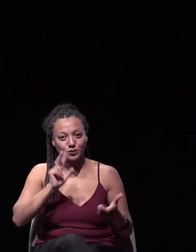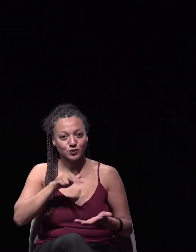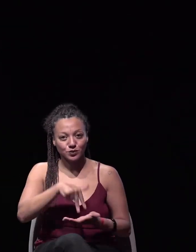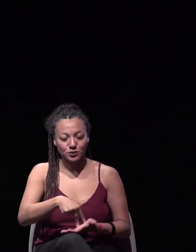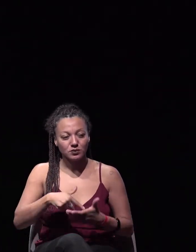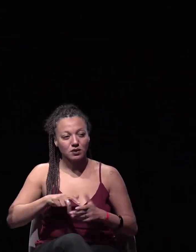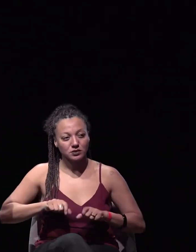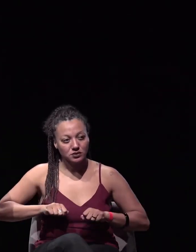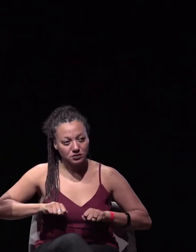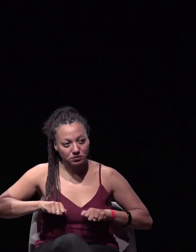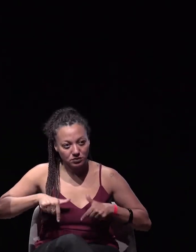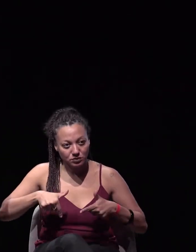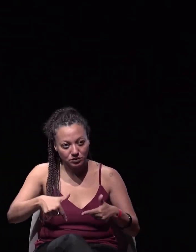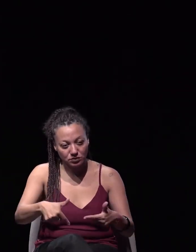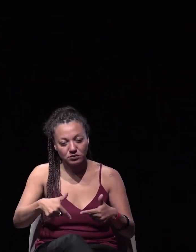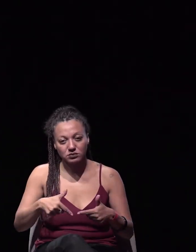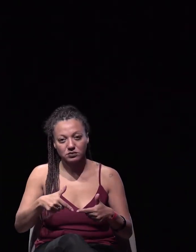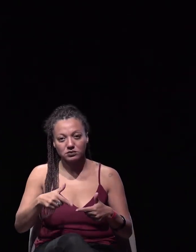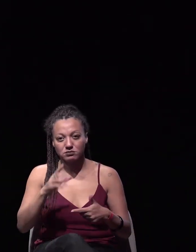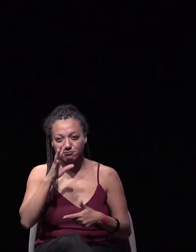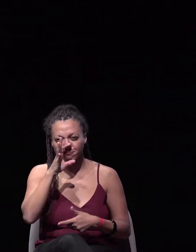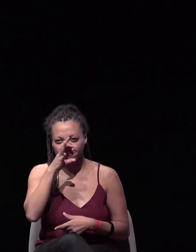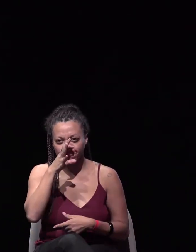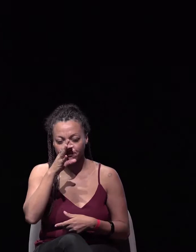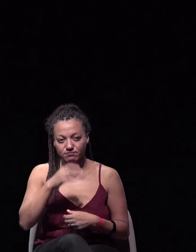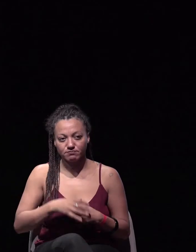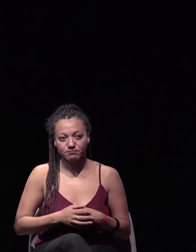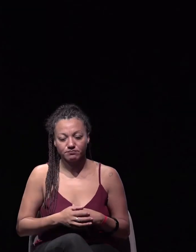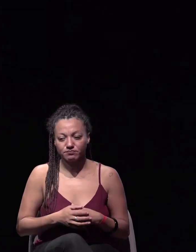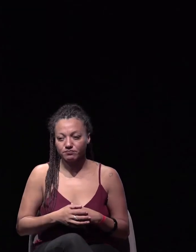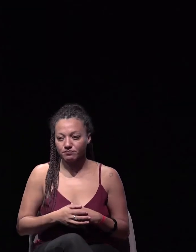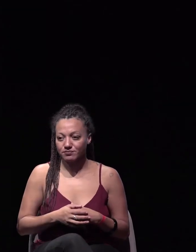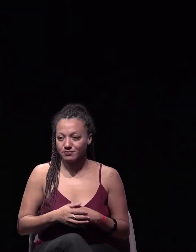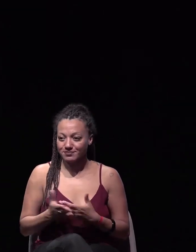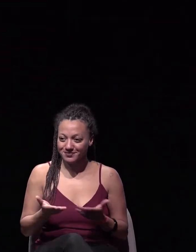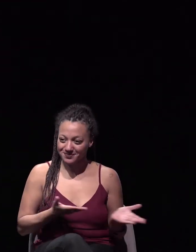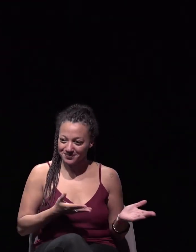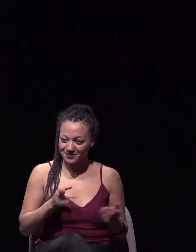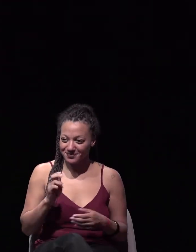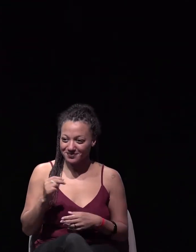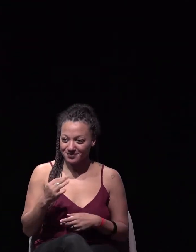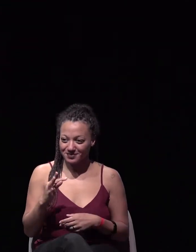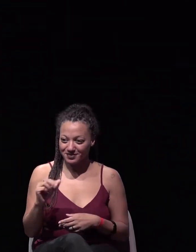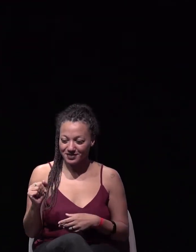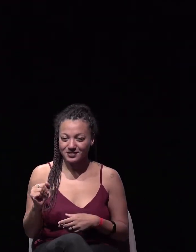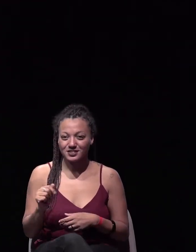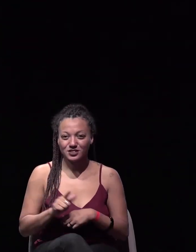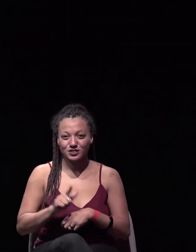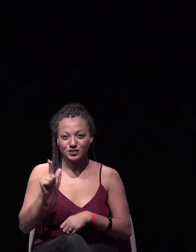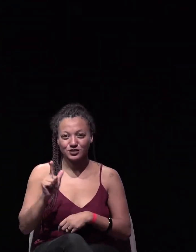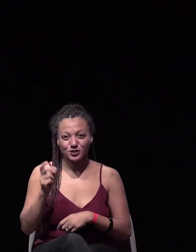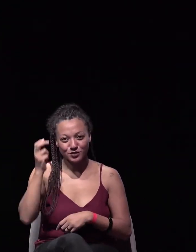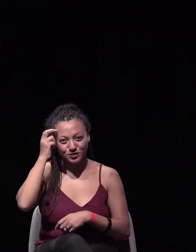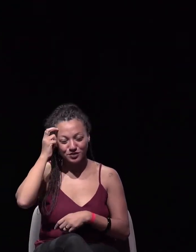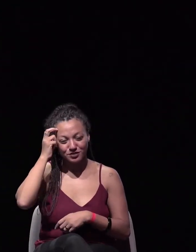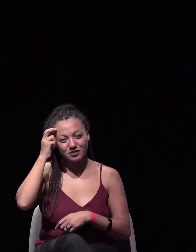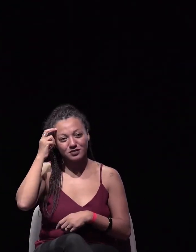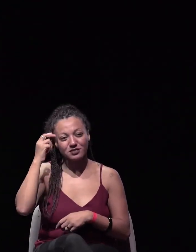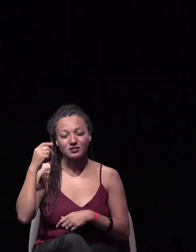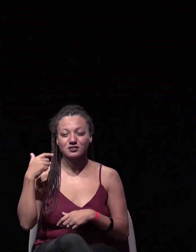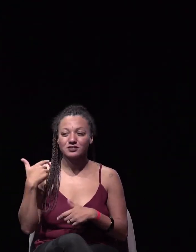luta e nessa resistência, né? Bom, Renata Bittencourt é uma gestora cultural,